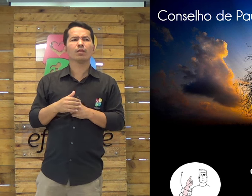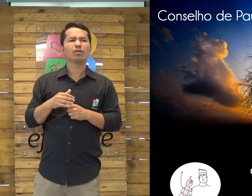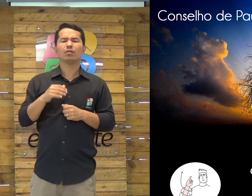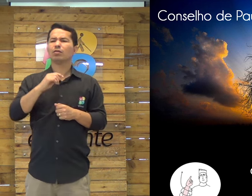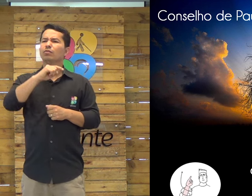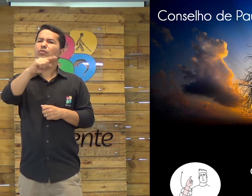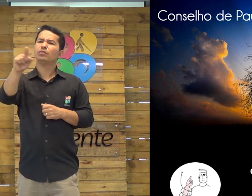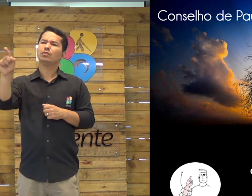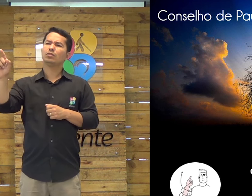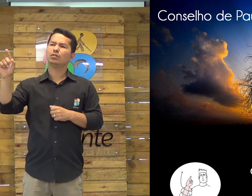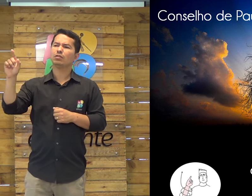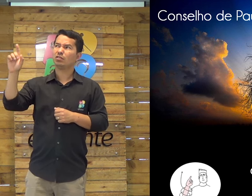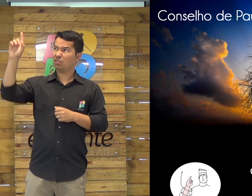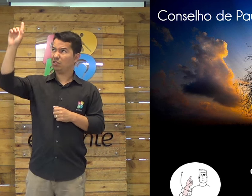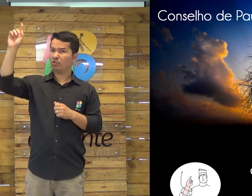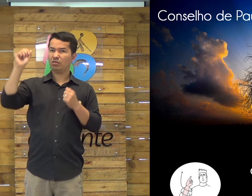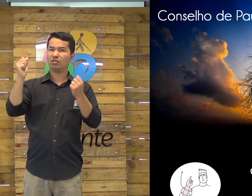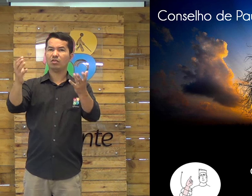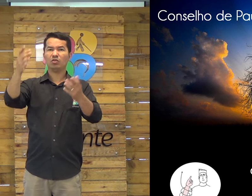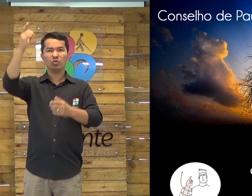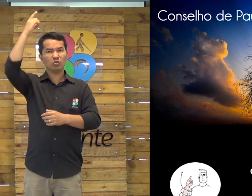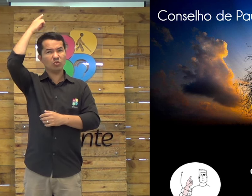ninguém.